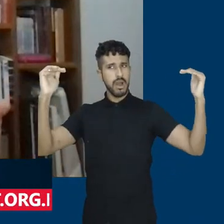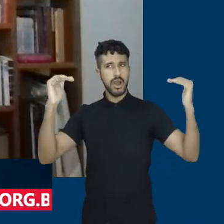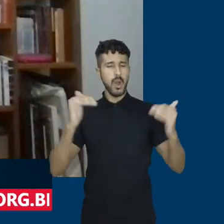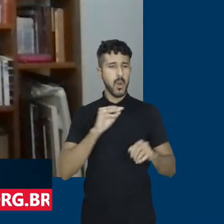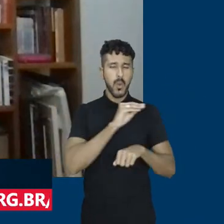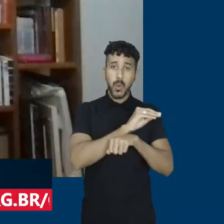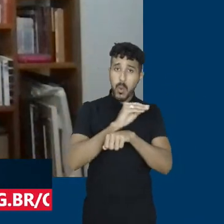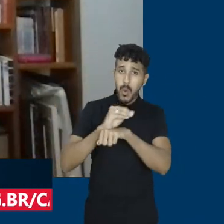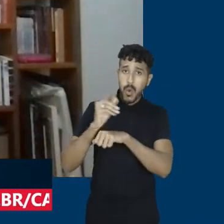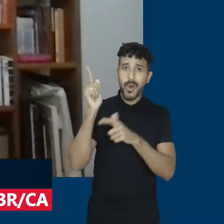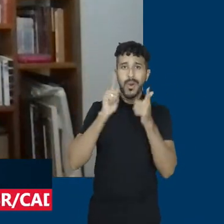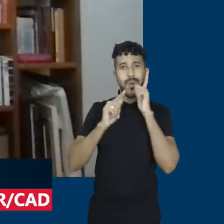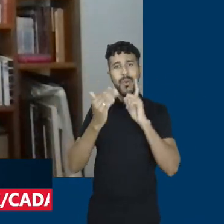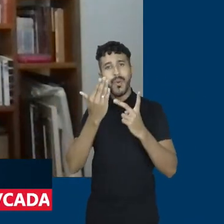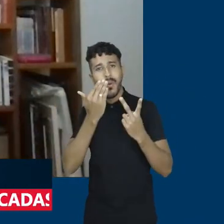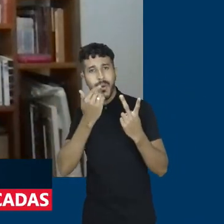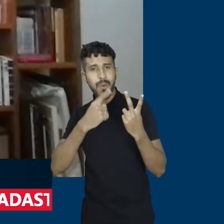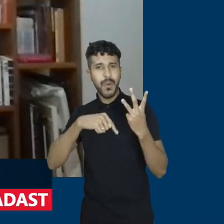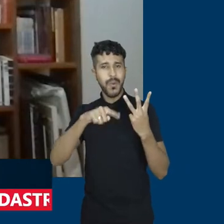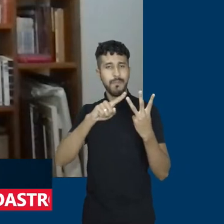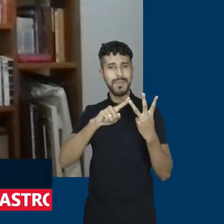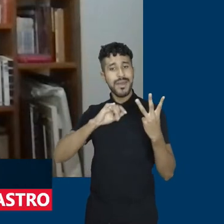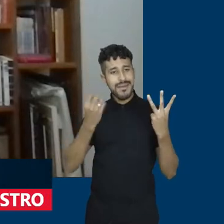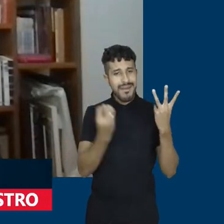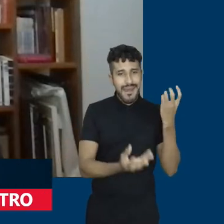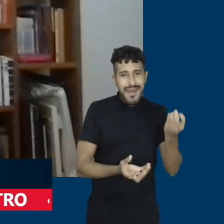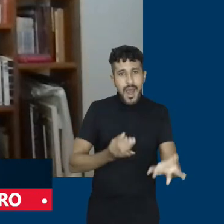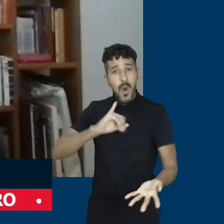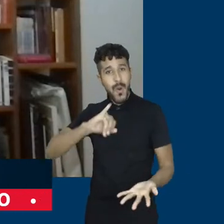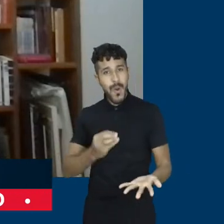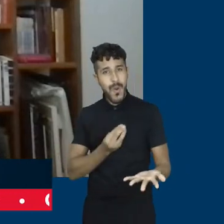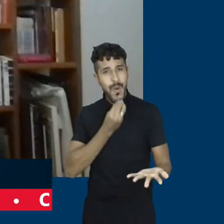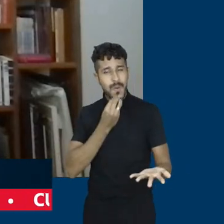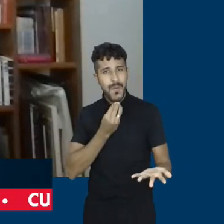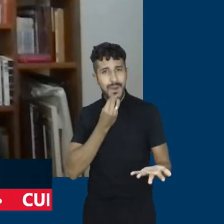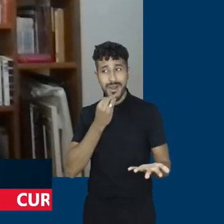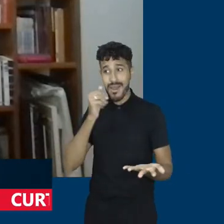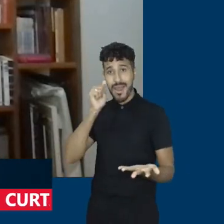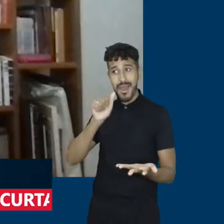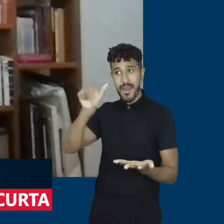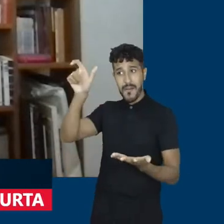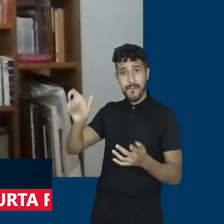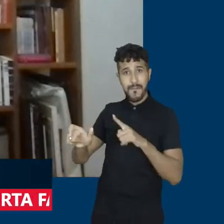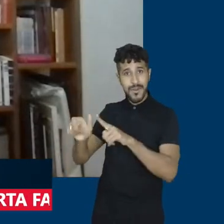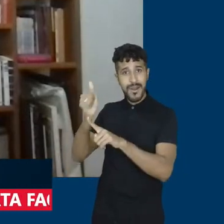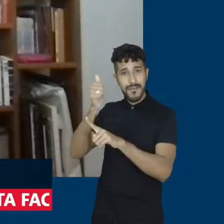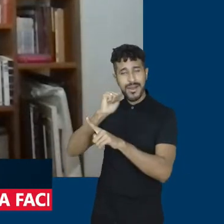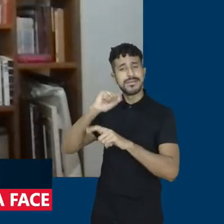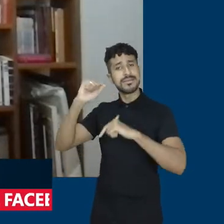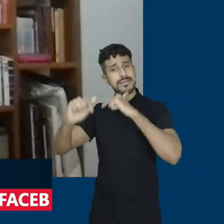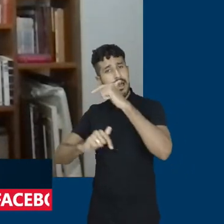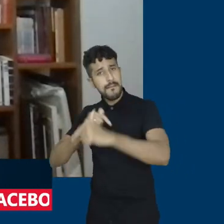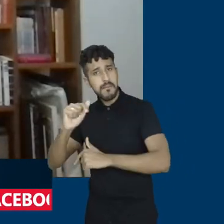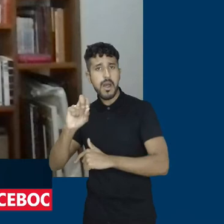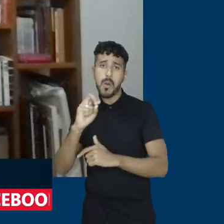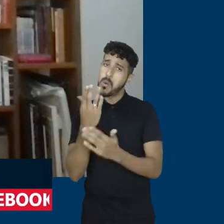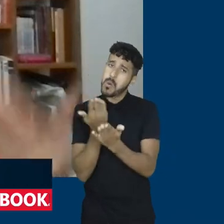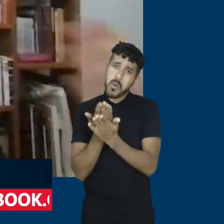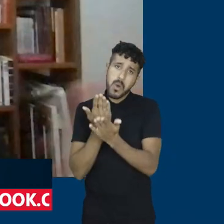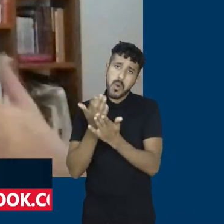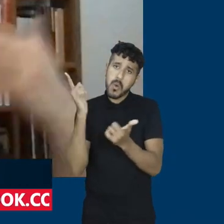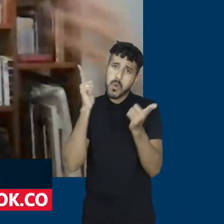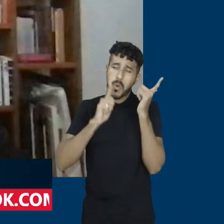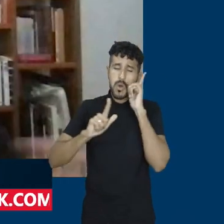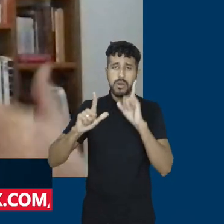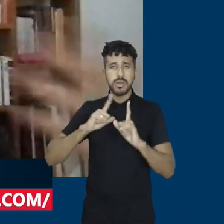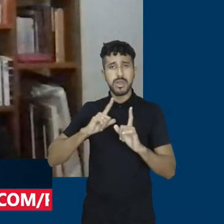cuidadas, alimentadas, dando oportunidade para esta mãe trabalhar ou estudar para conseguir